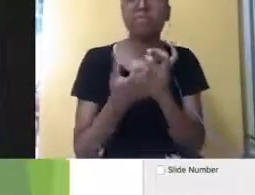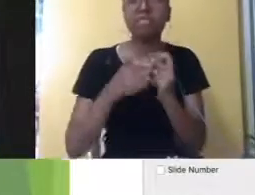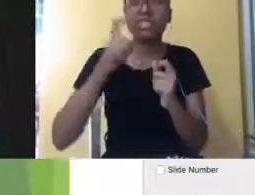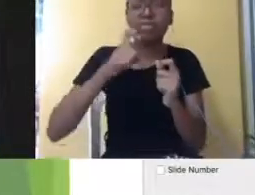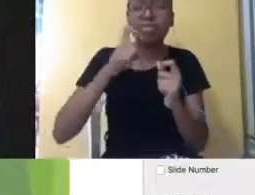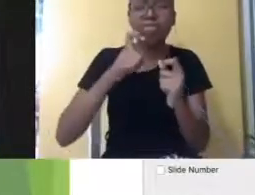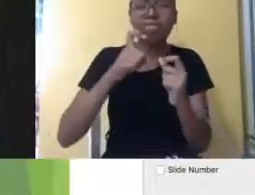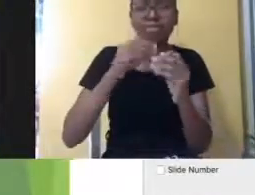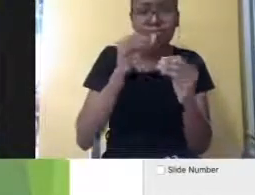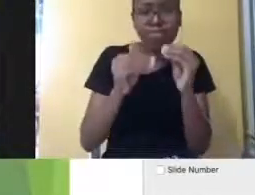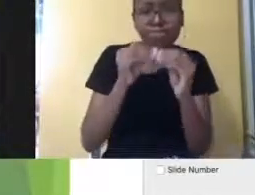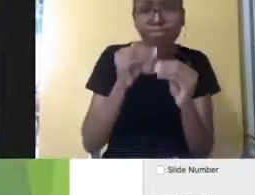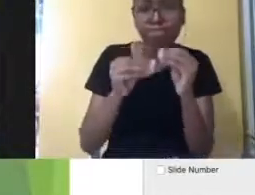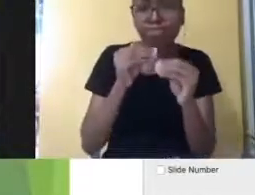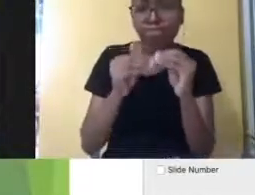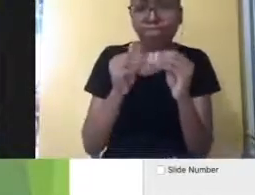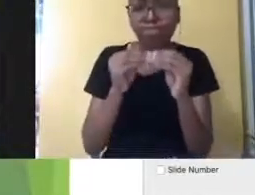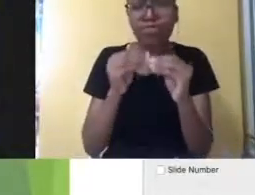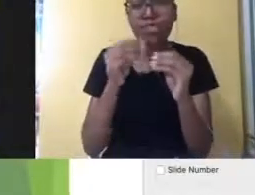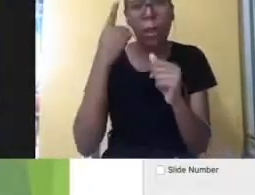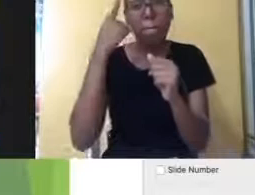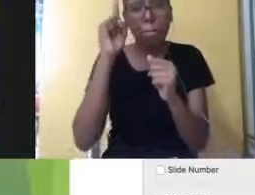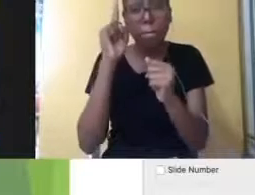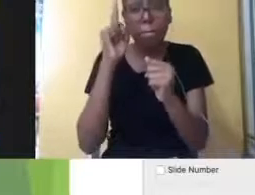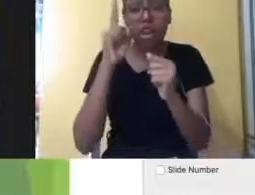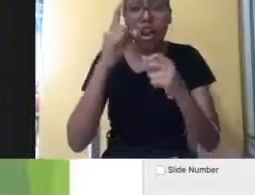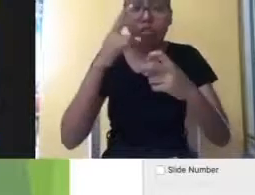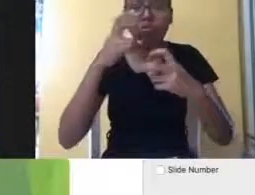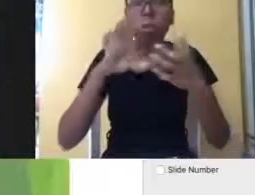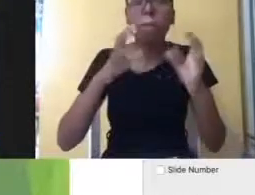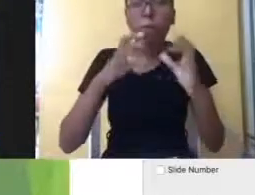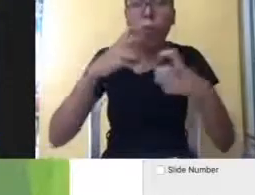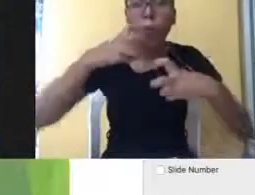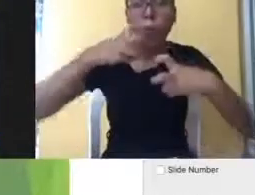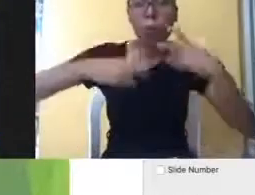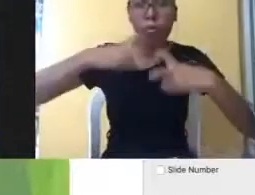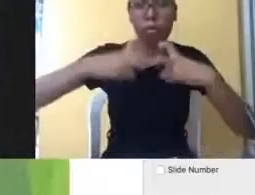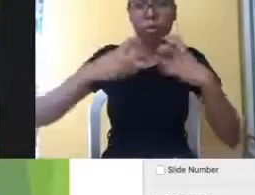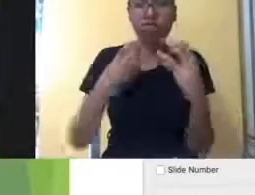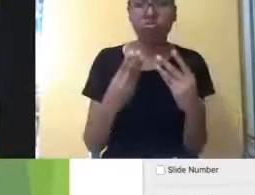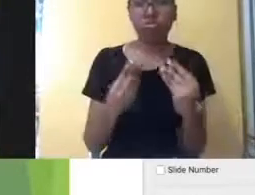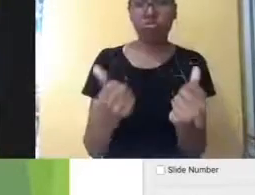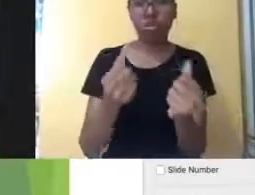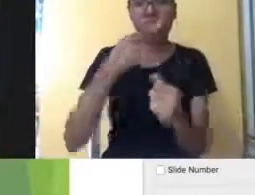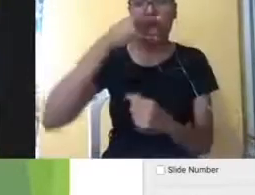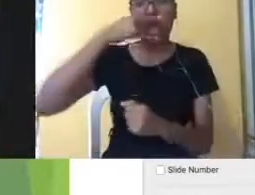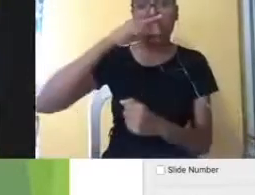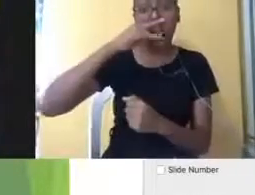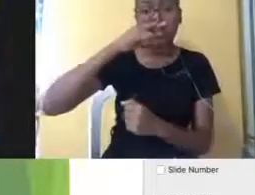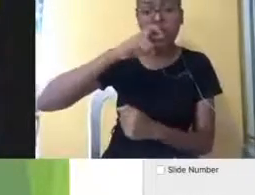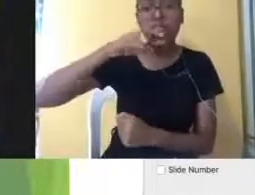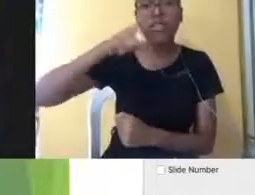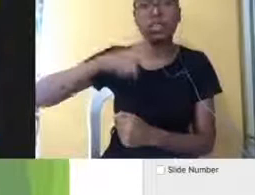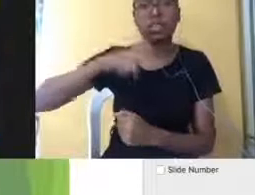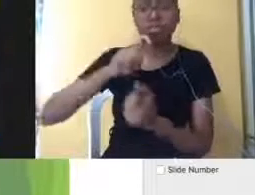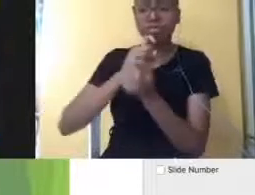arreglar, que rehabilitar para que se arreglara el niño y pudiera ser normal y pudiera pasar